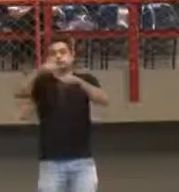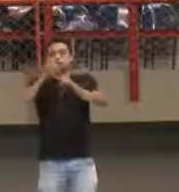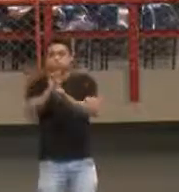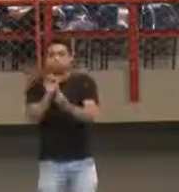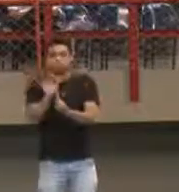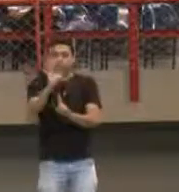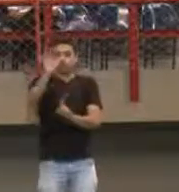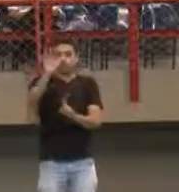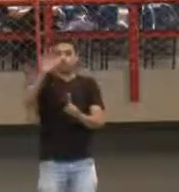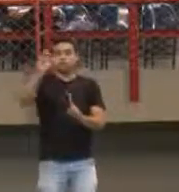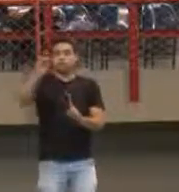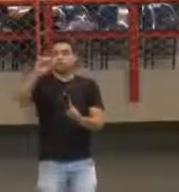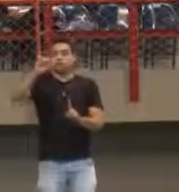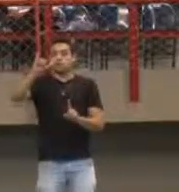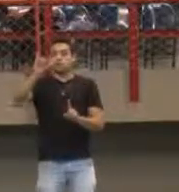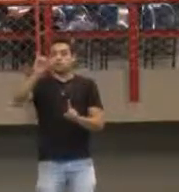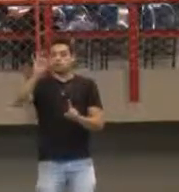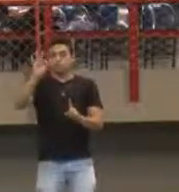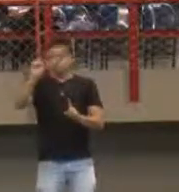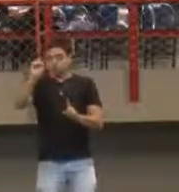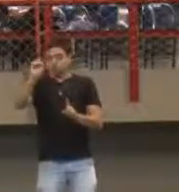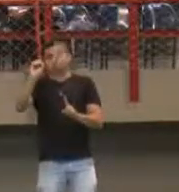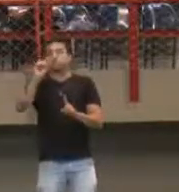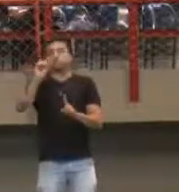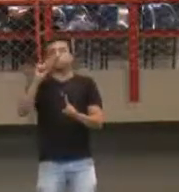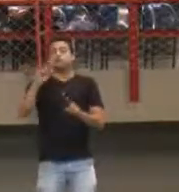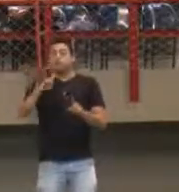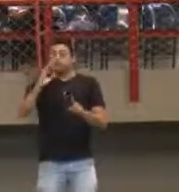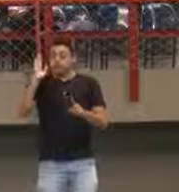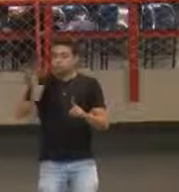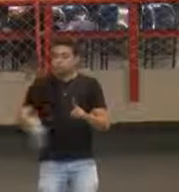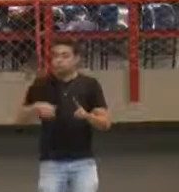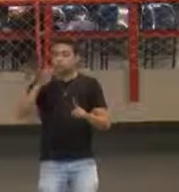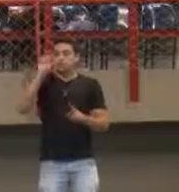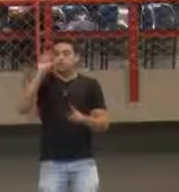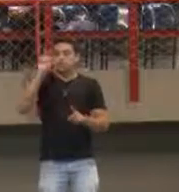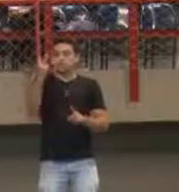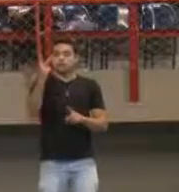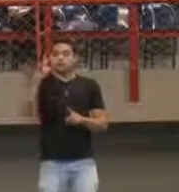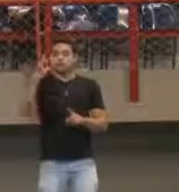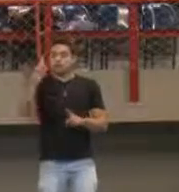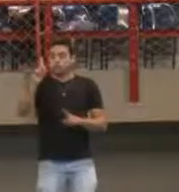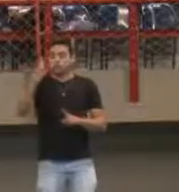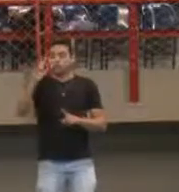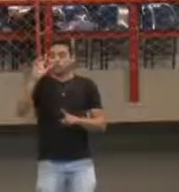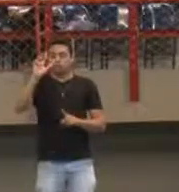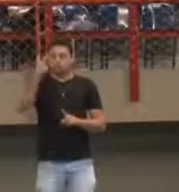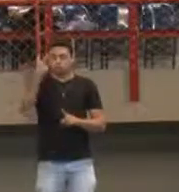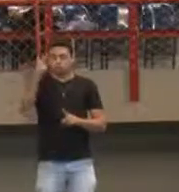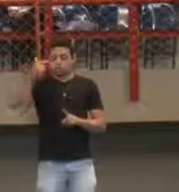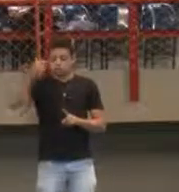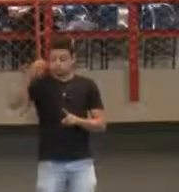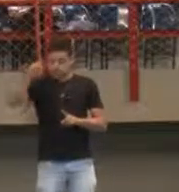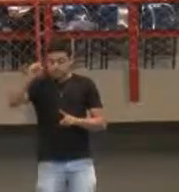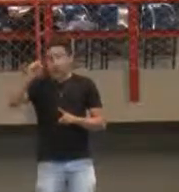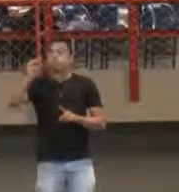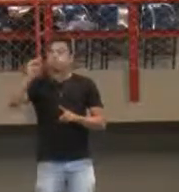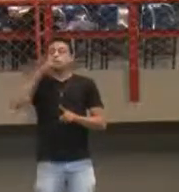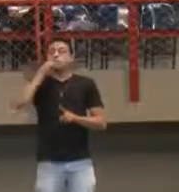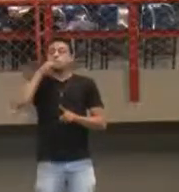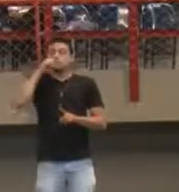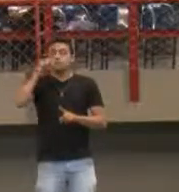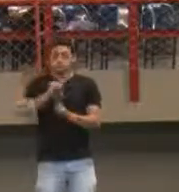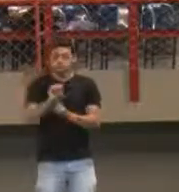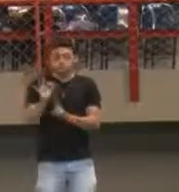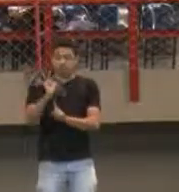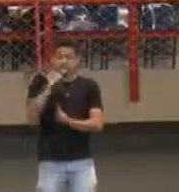gás sulfídrico. Você já ouviu falar do H2S, gente? O gás sulfídrico, ele pode